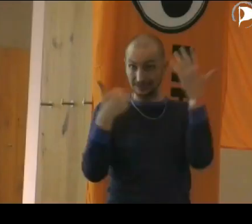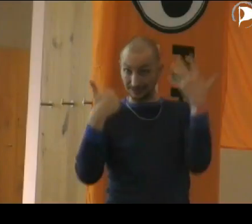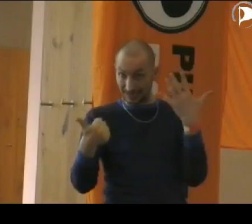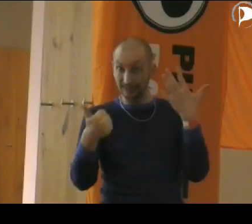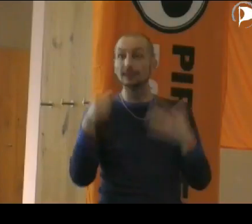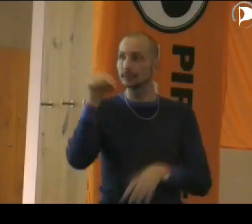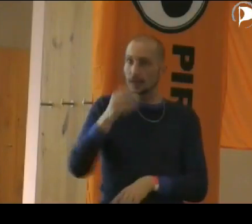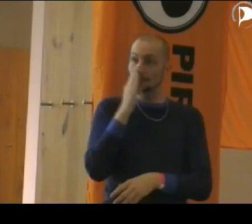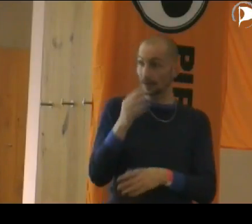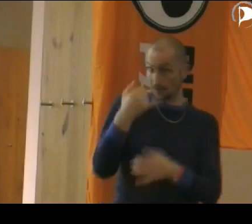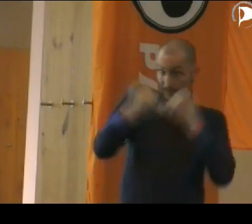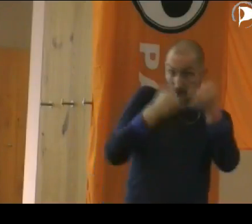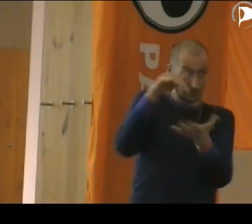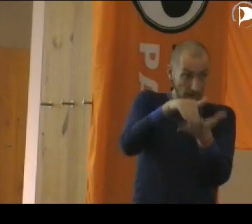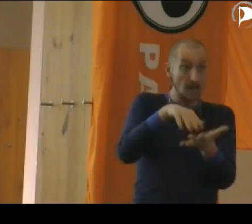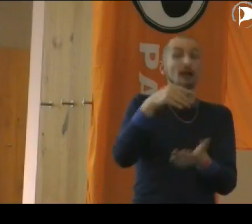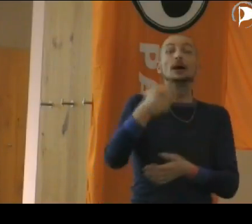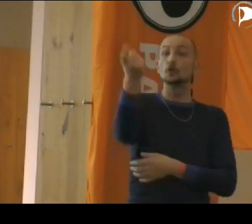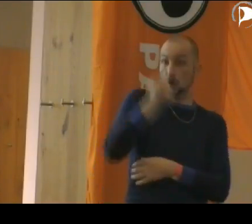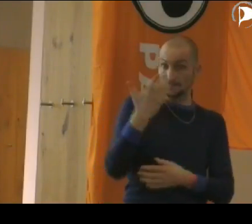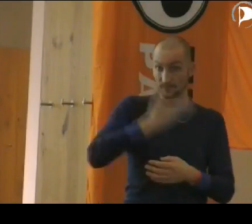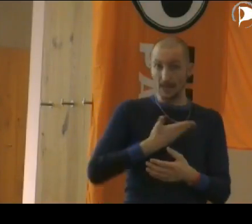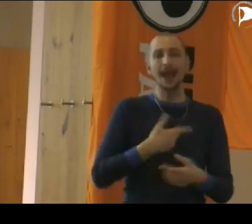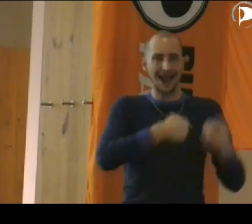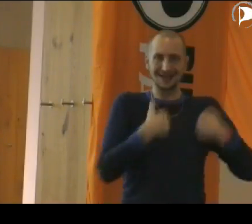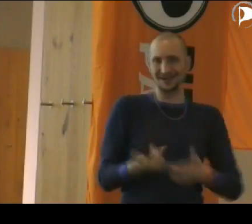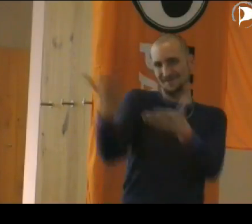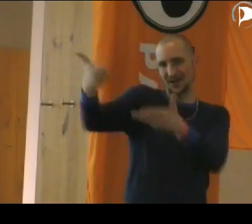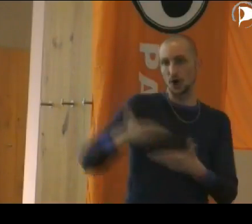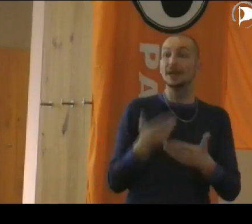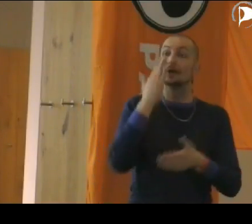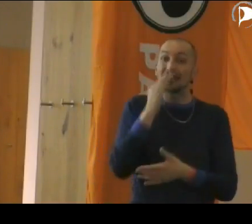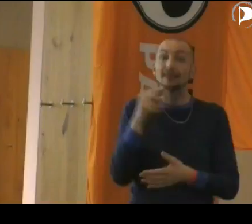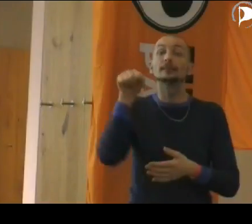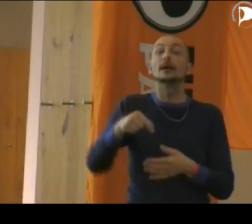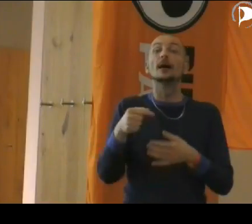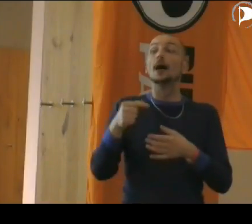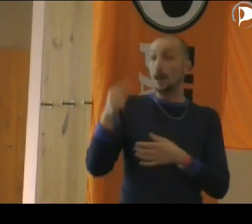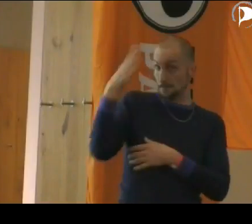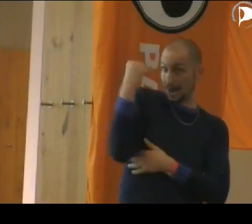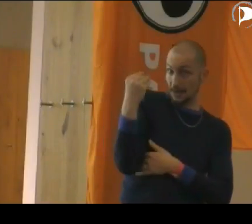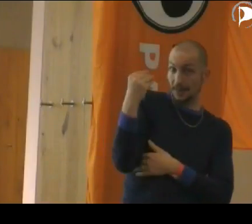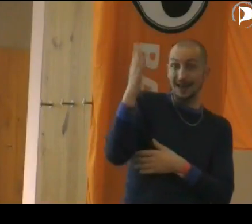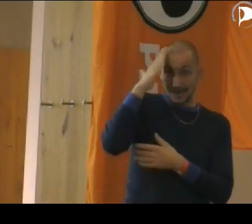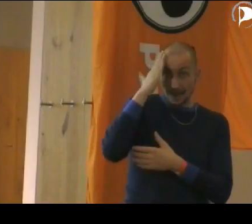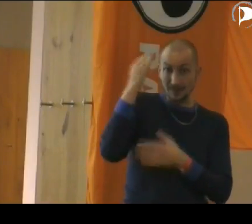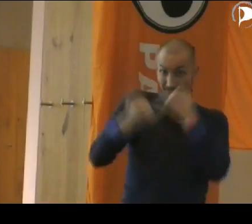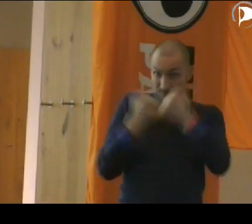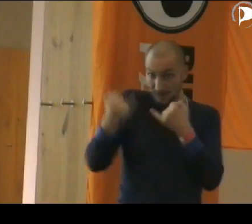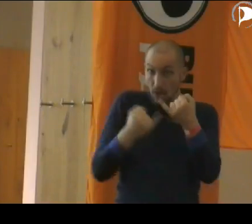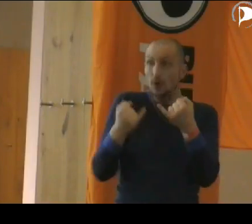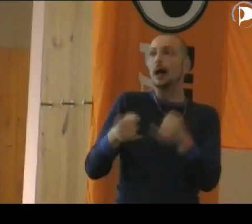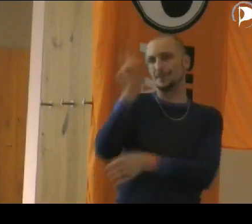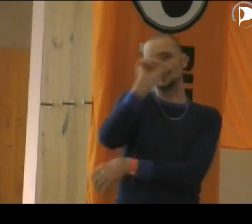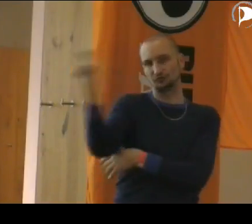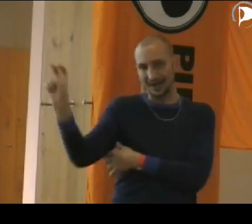möchten herzlich willkommen denn jemand der an lebende männer wird auch jetzt die gerne vorbeikommen möchte dafür sind natürlich auch